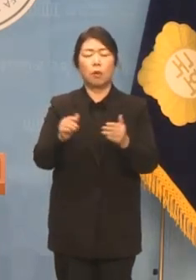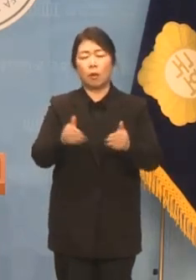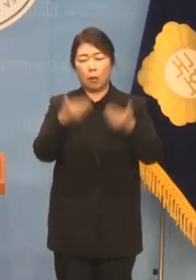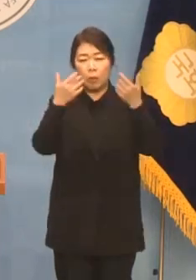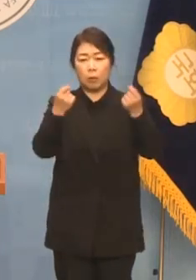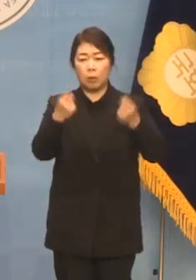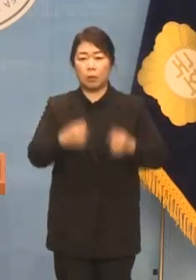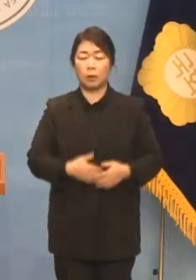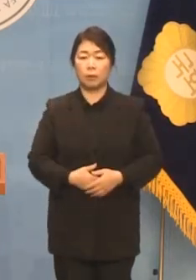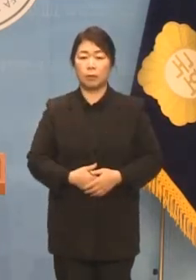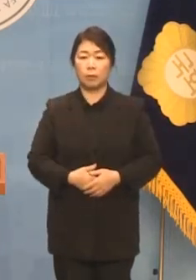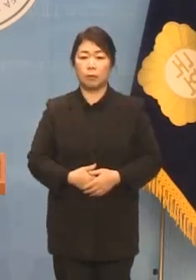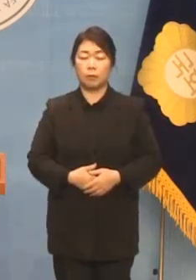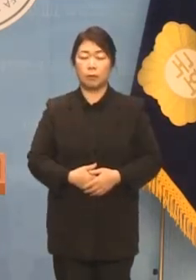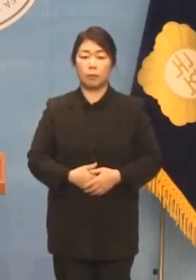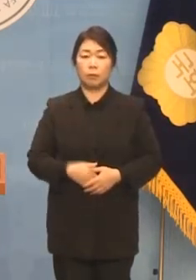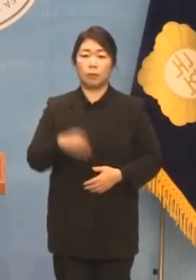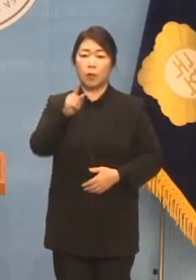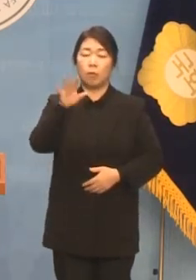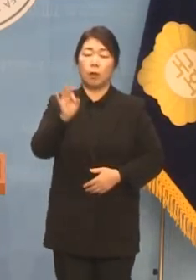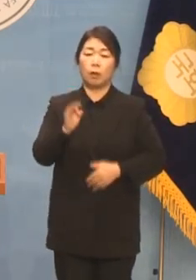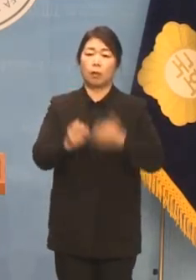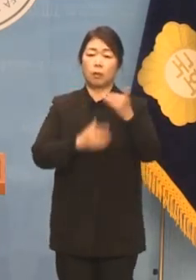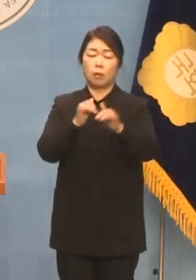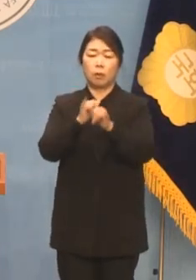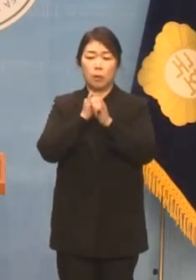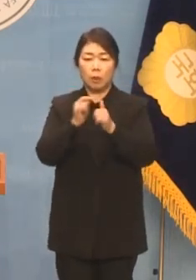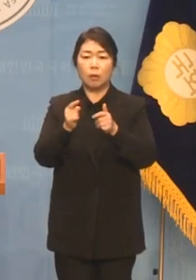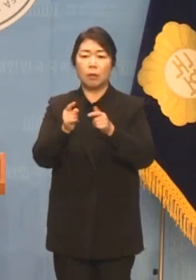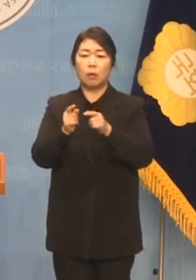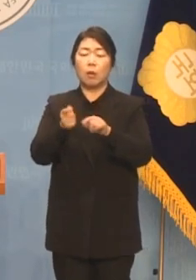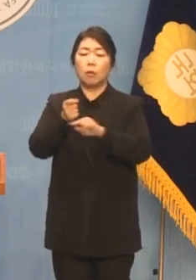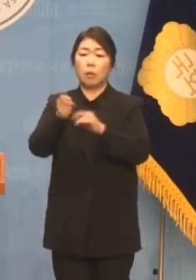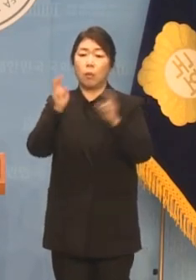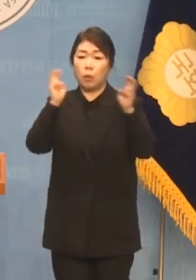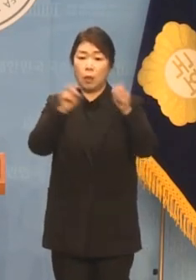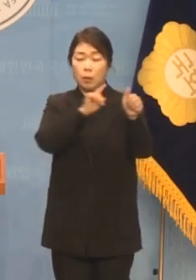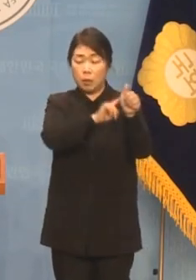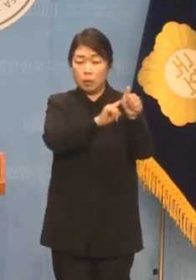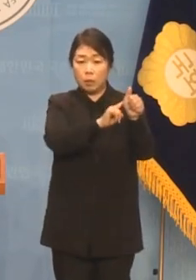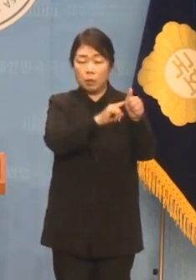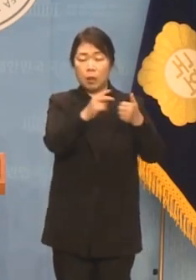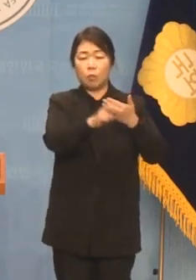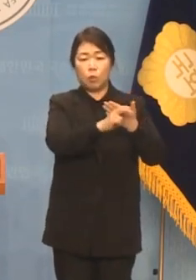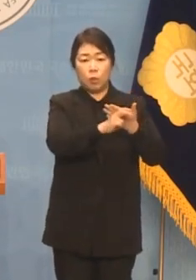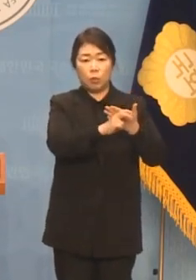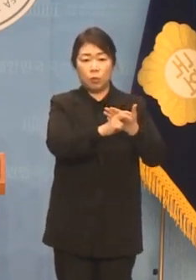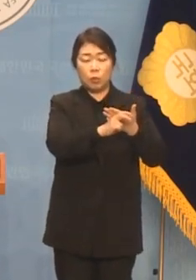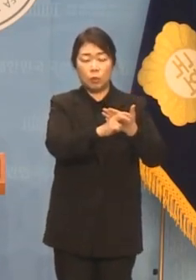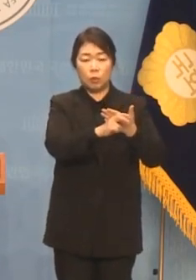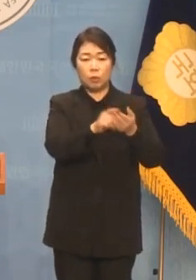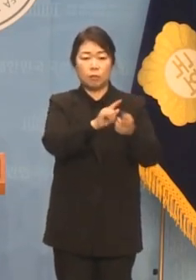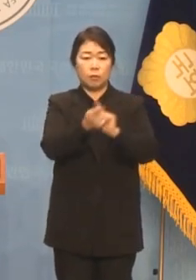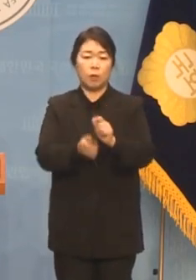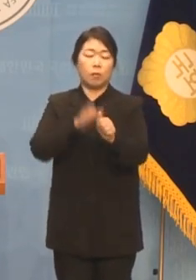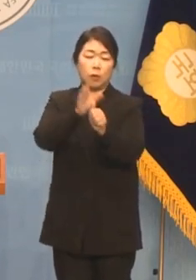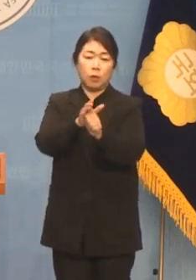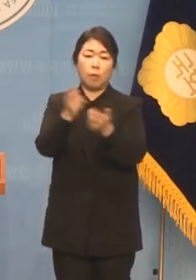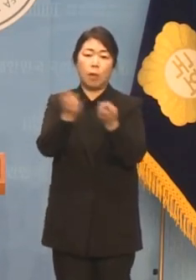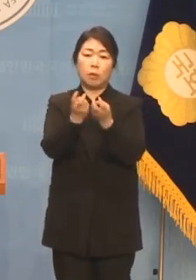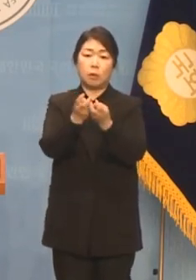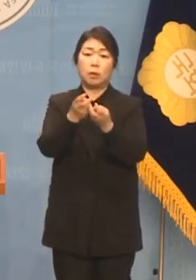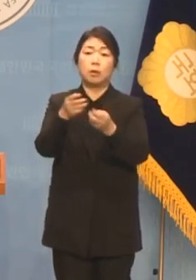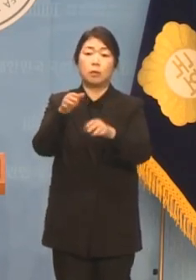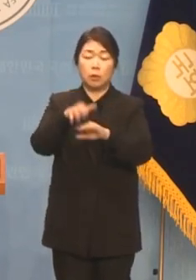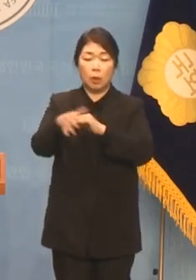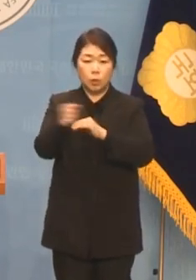가볍습니다 열사가 일하던 수의 사장은 법인 급방